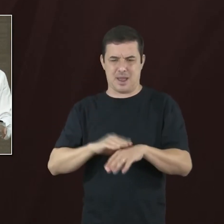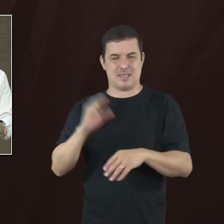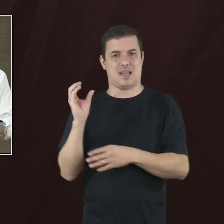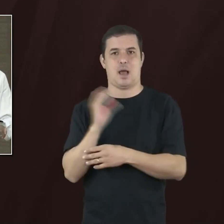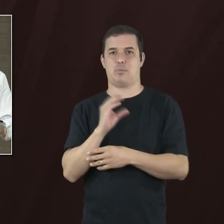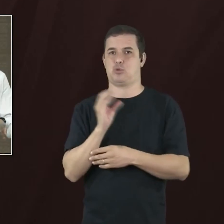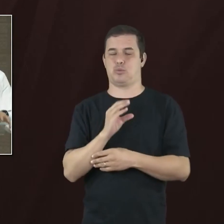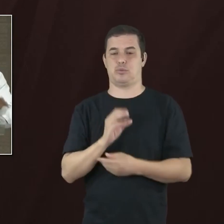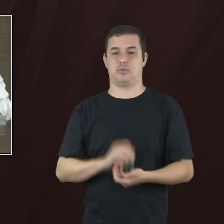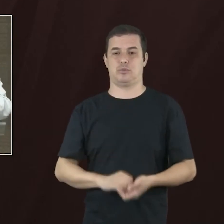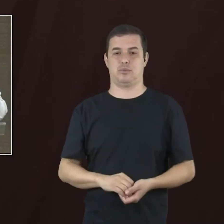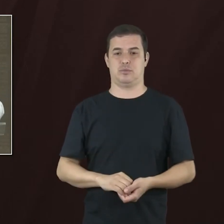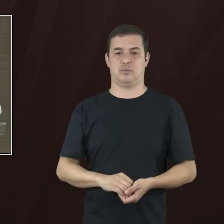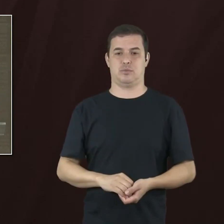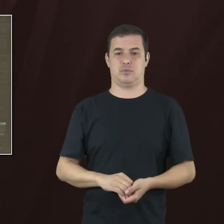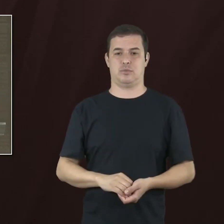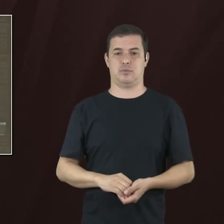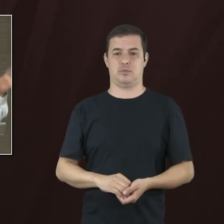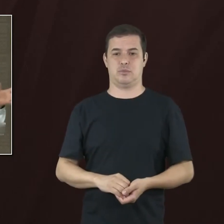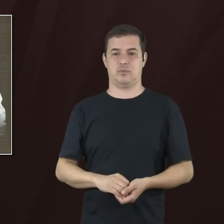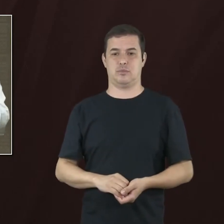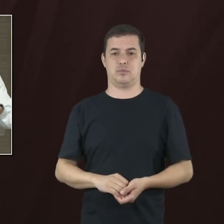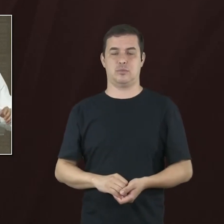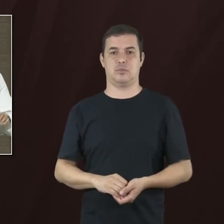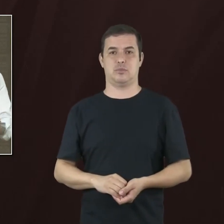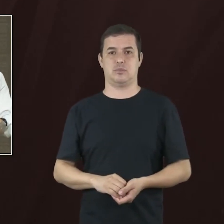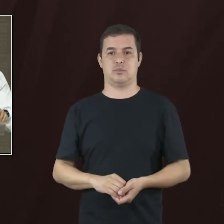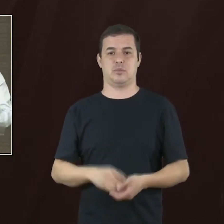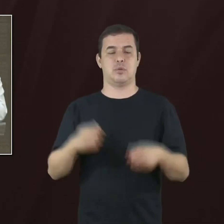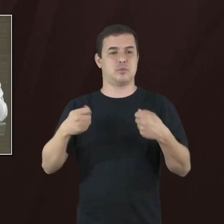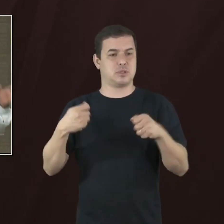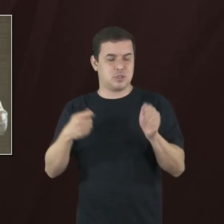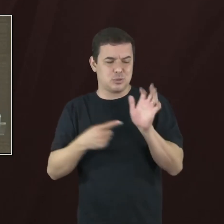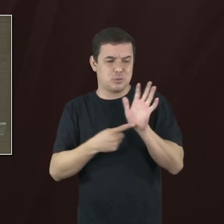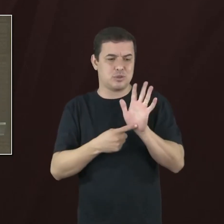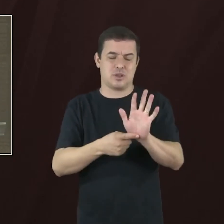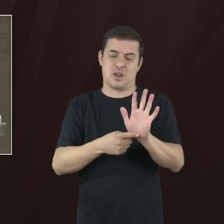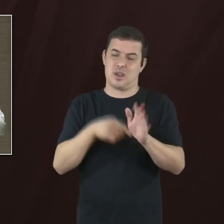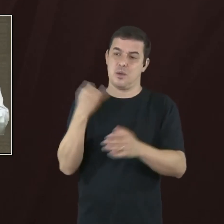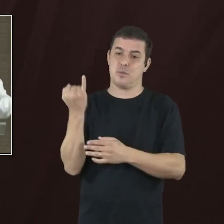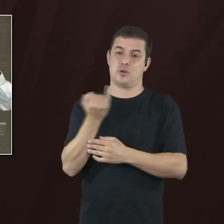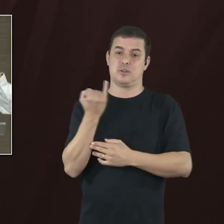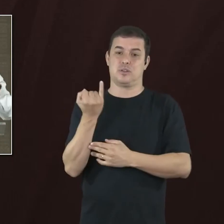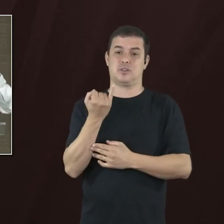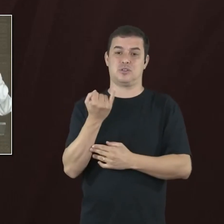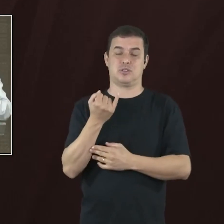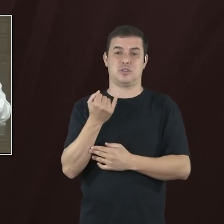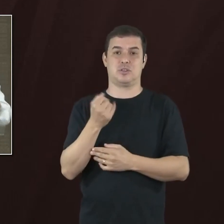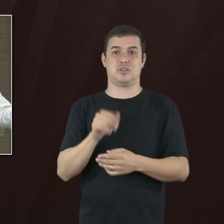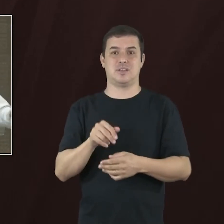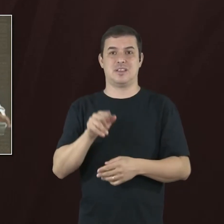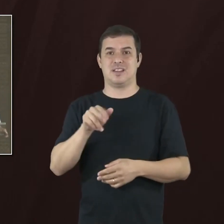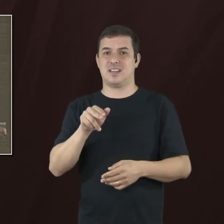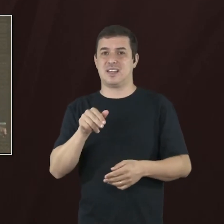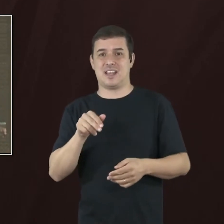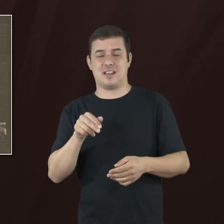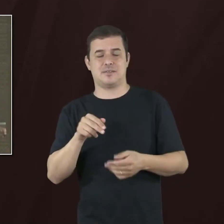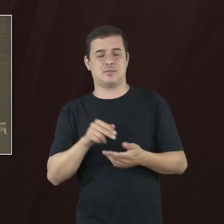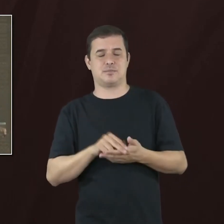Por isso, irmãos, eu só queria ambientar vocês nisso. Eu só queria dizer para vocês que ninguém está aqui por